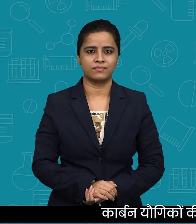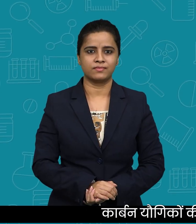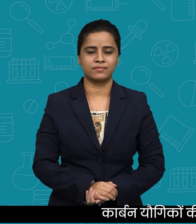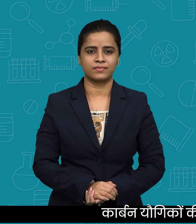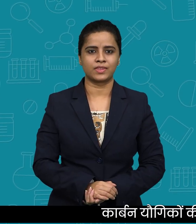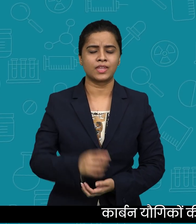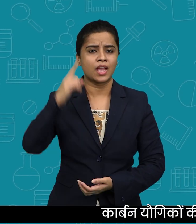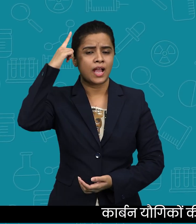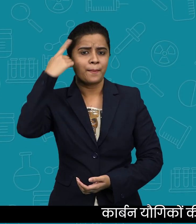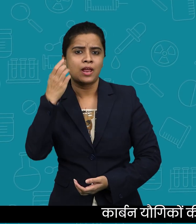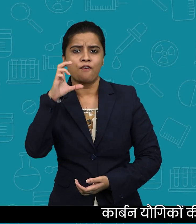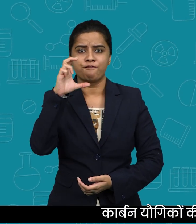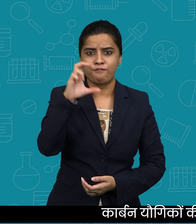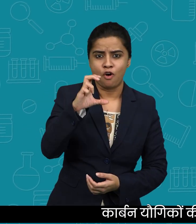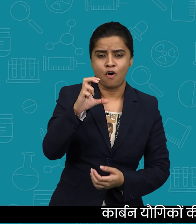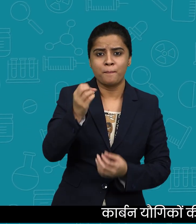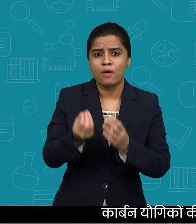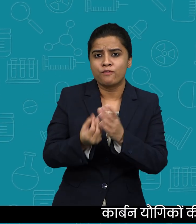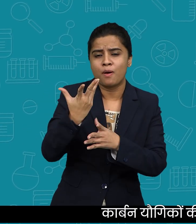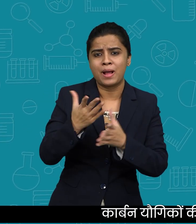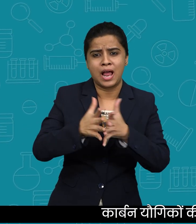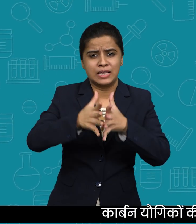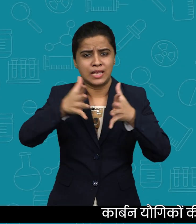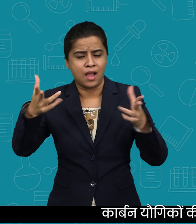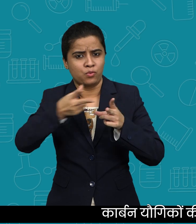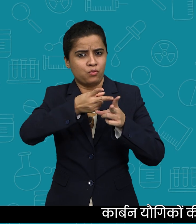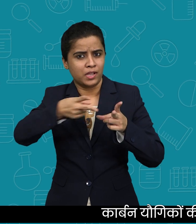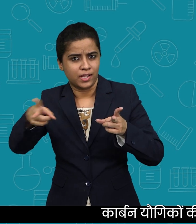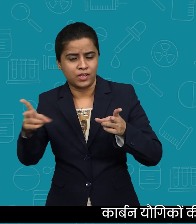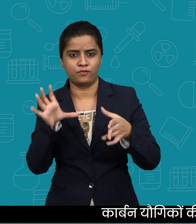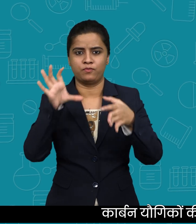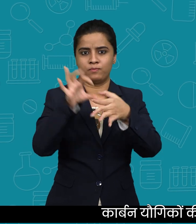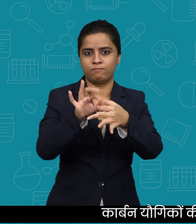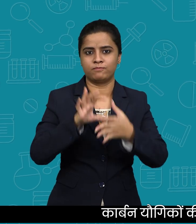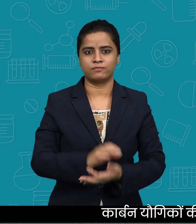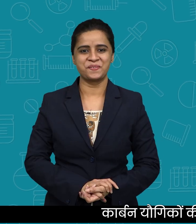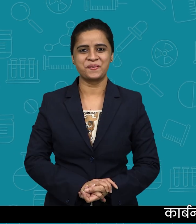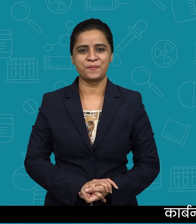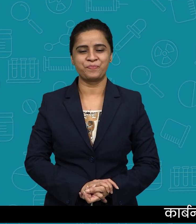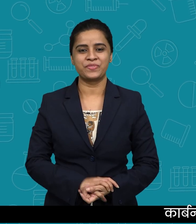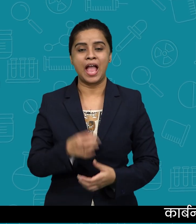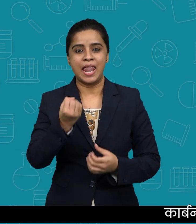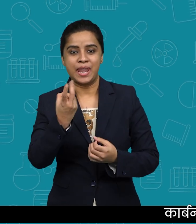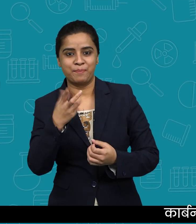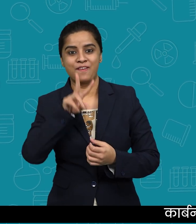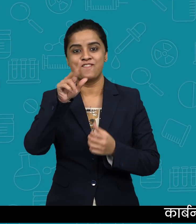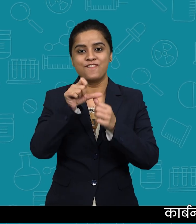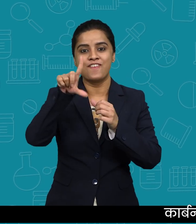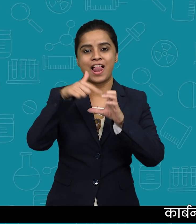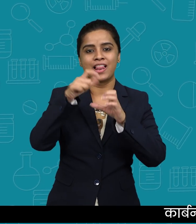कार्बन यौगिकों की एक विशाल विविधता बनाता है। कार्बन की संयोजकता 4